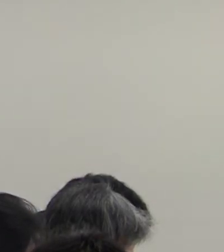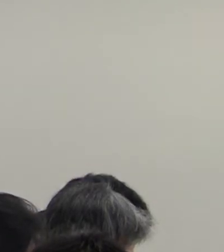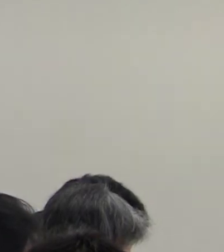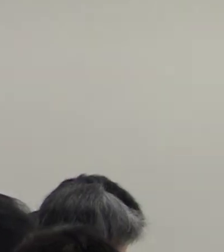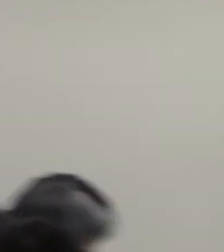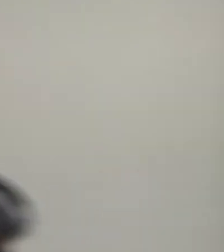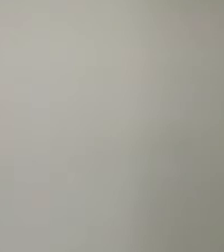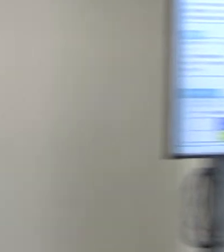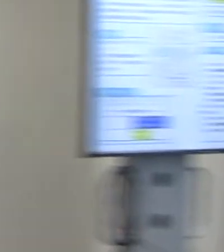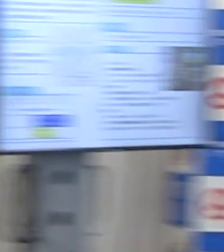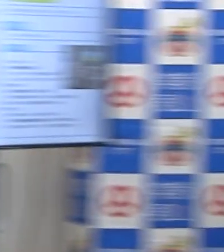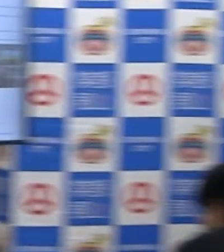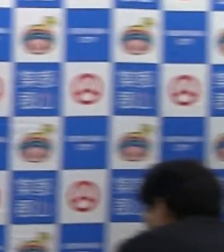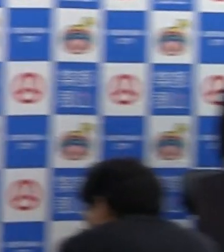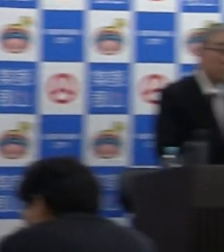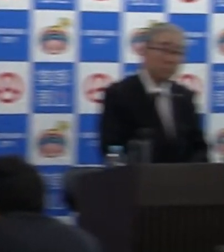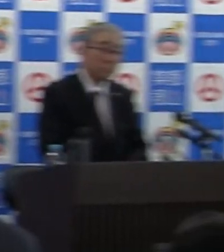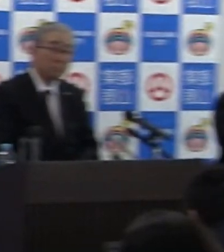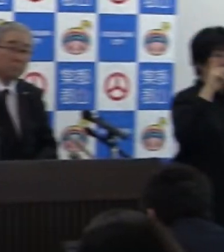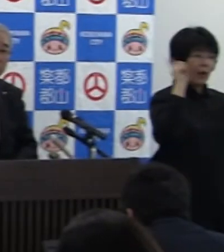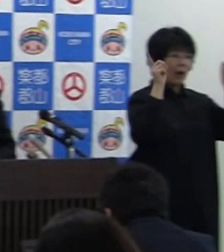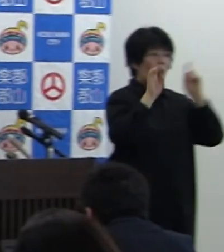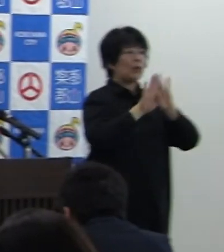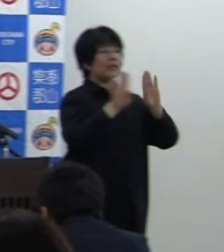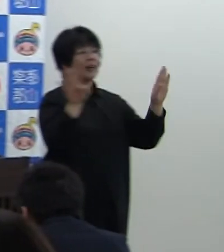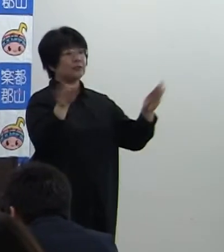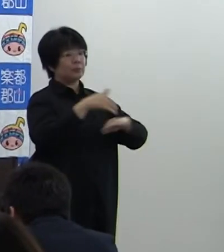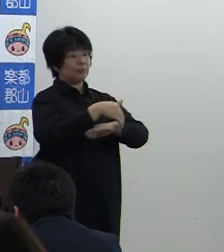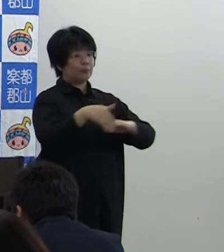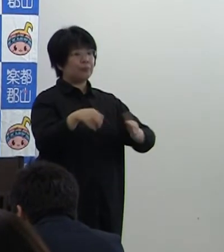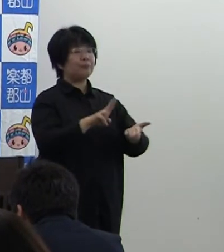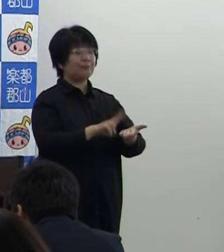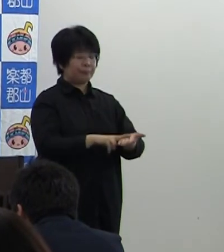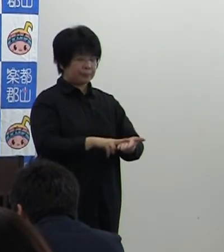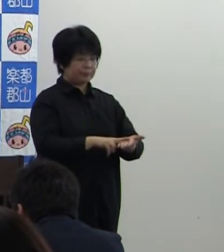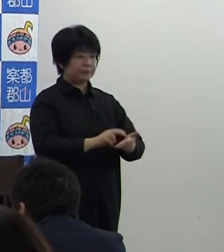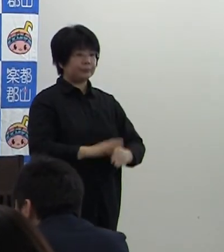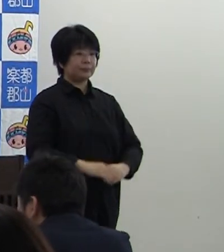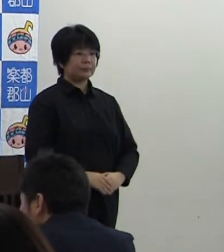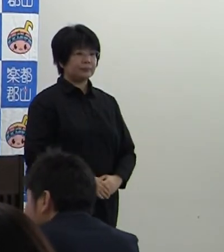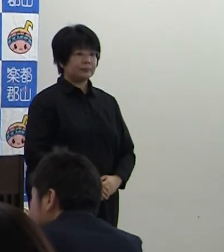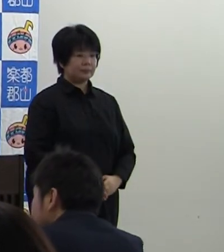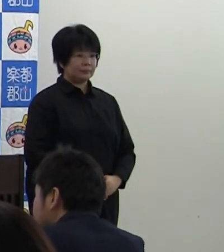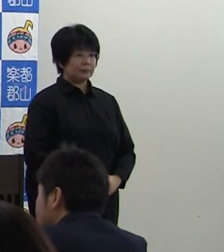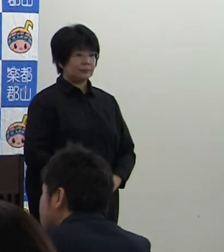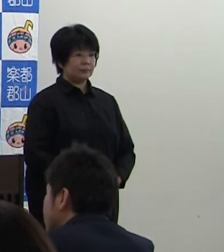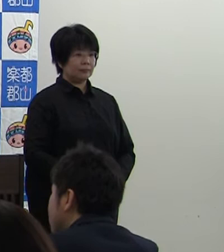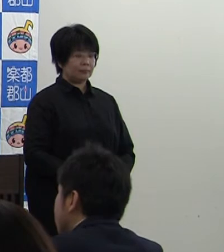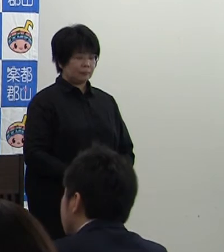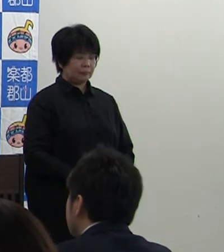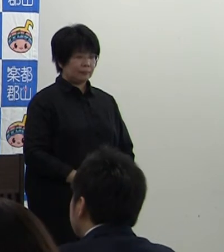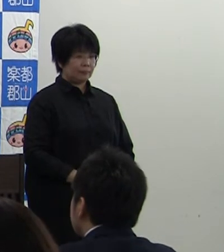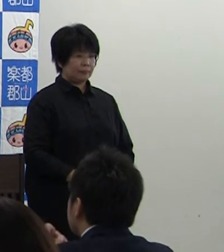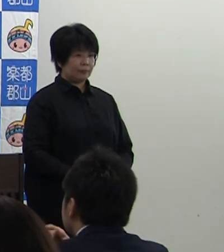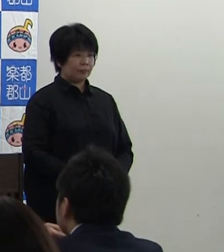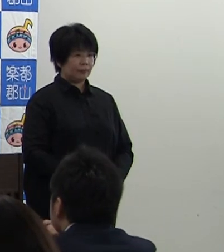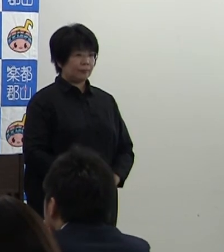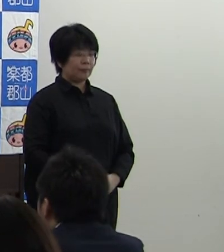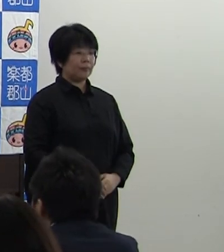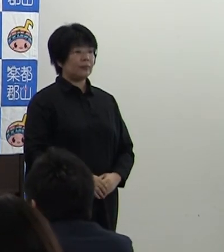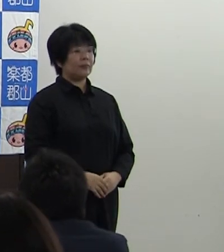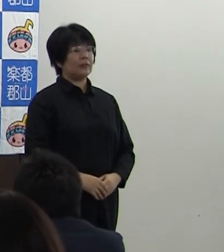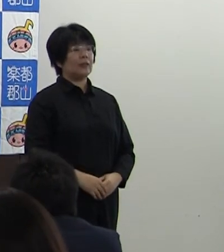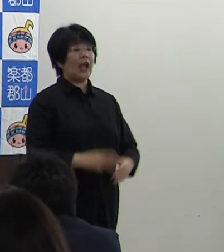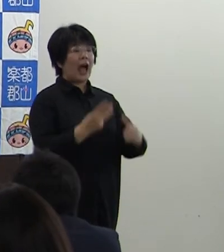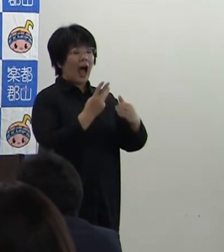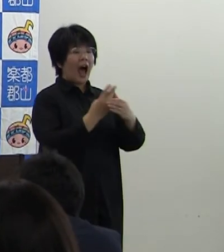。 ありがとうございます。次にもう1点お伺いしたいんですけれども、愛称を募集していた熱海多目的交